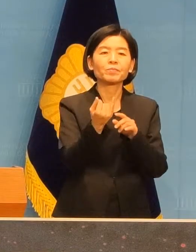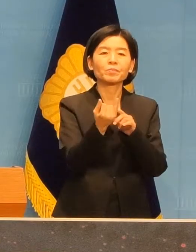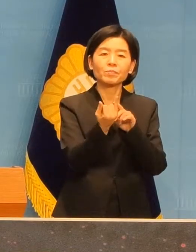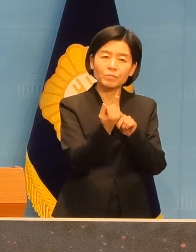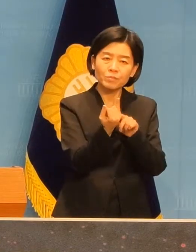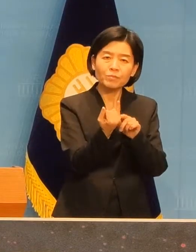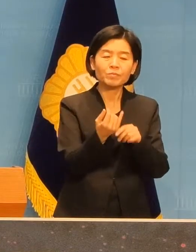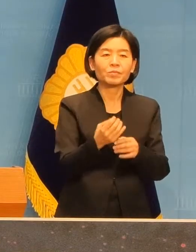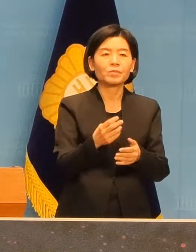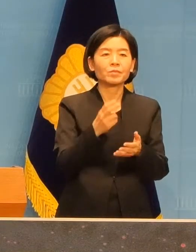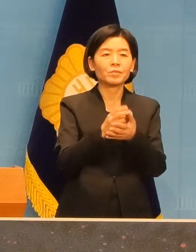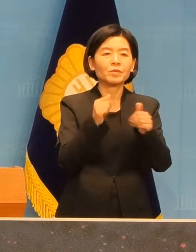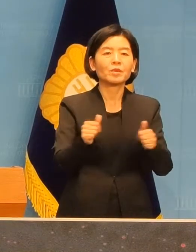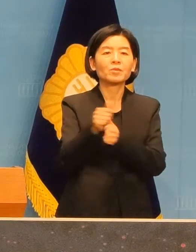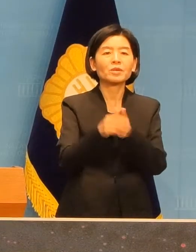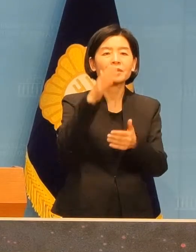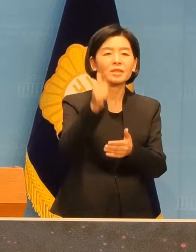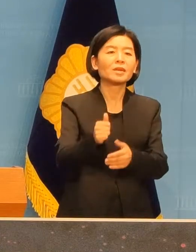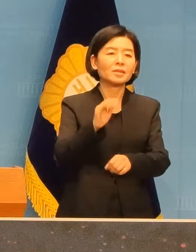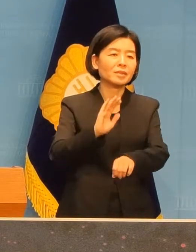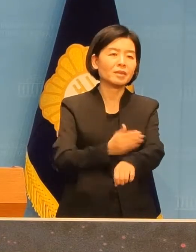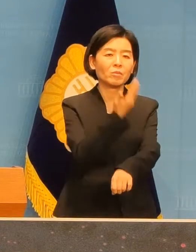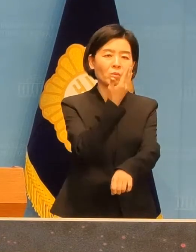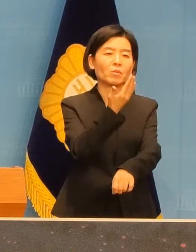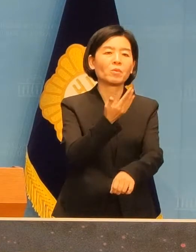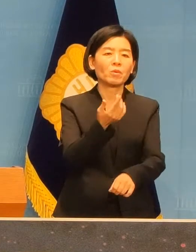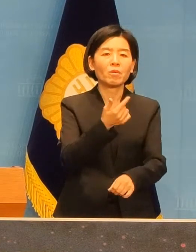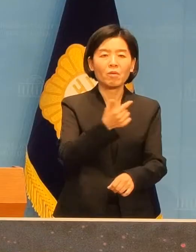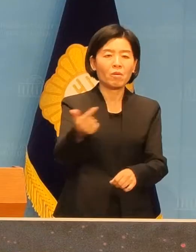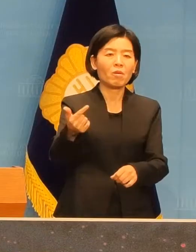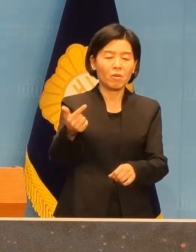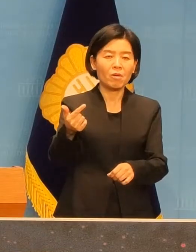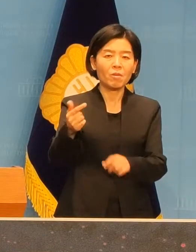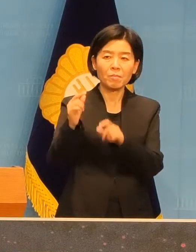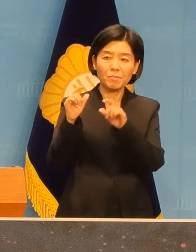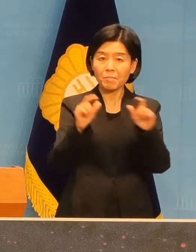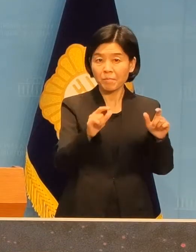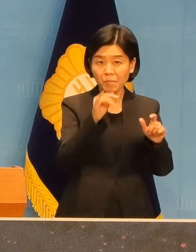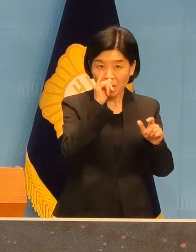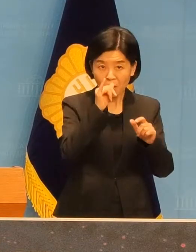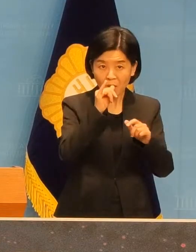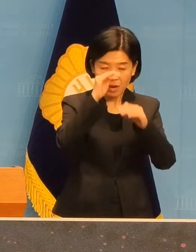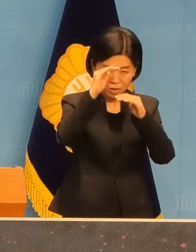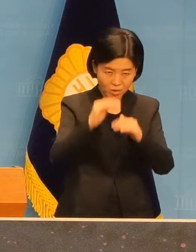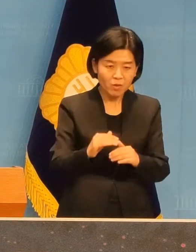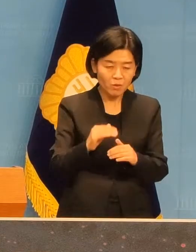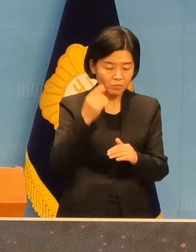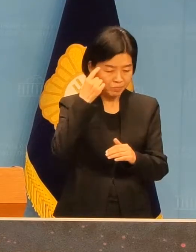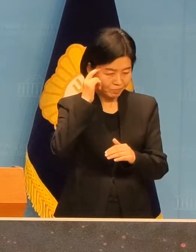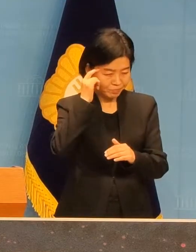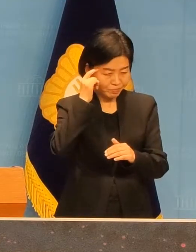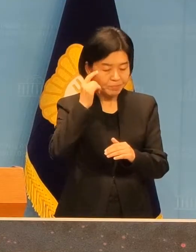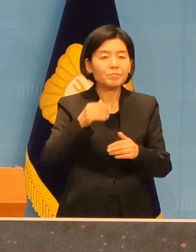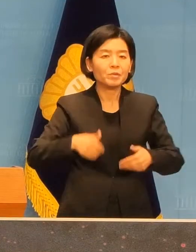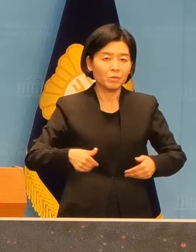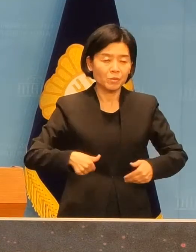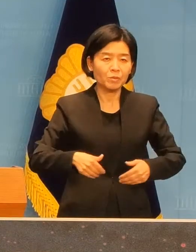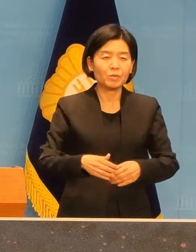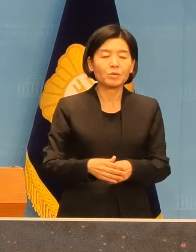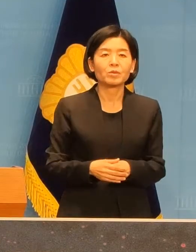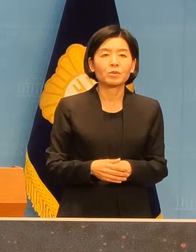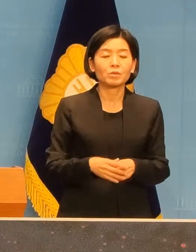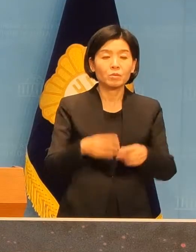국정감사의 제1요인으로 꼽았습니다. 반드시 기록하고 짚고 넘어가야 될 문제입니다.